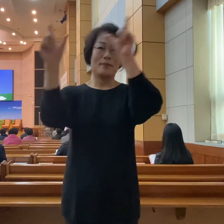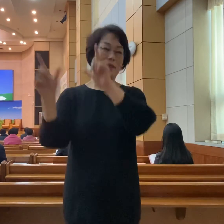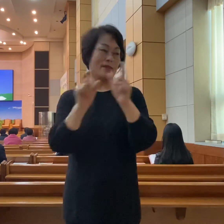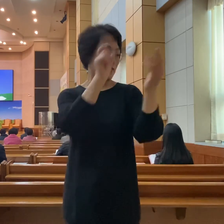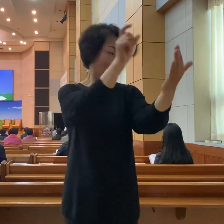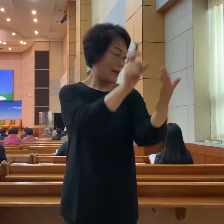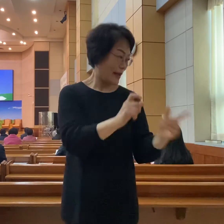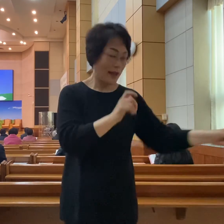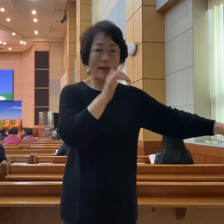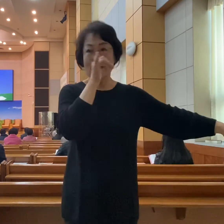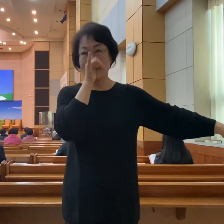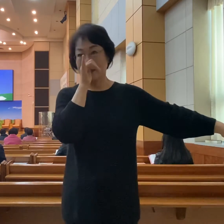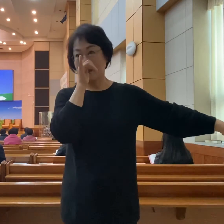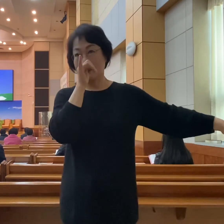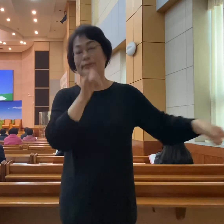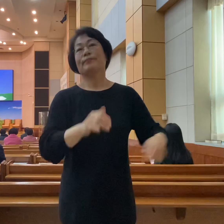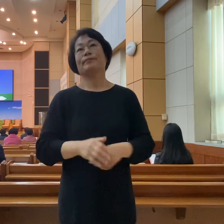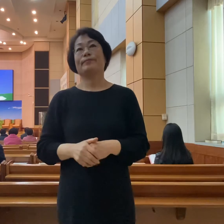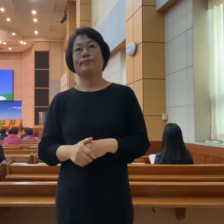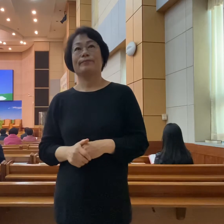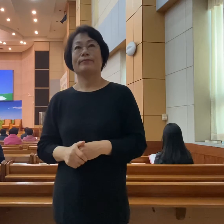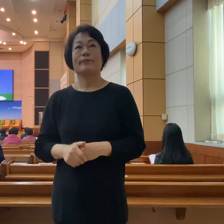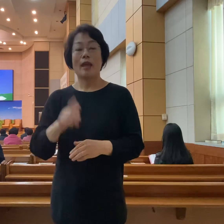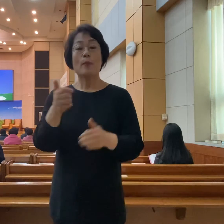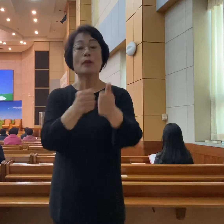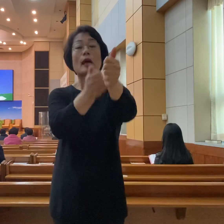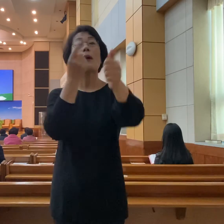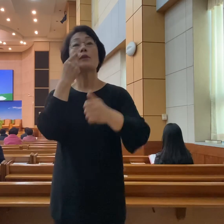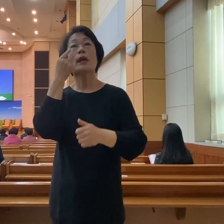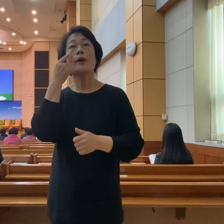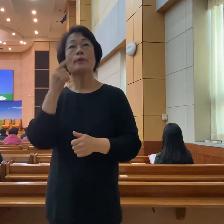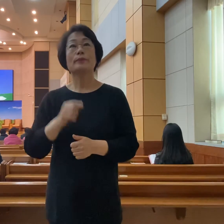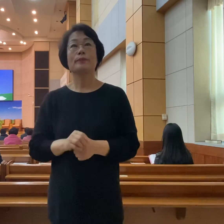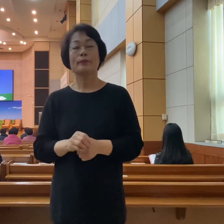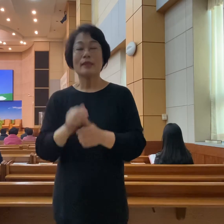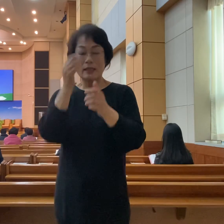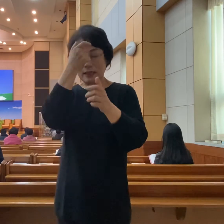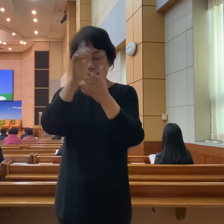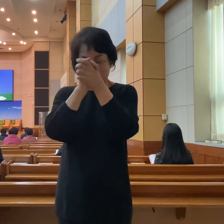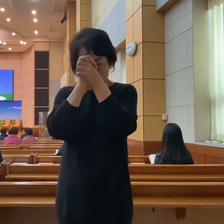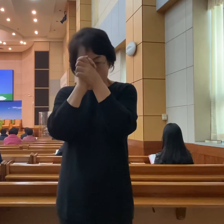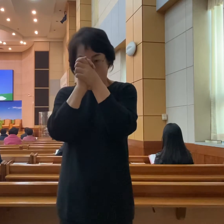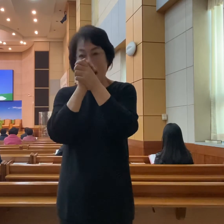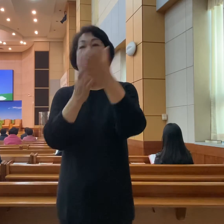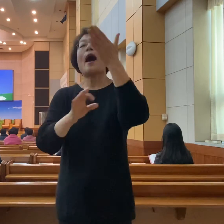것을 보지 않습니다. 한번 따라하도록 하겠습니다. 기도하면